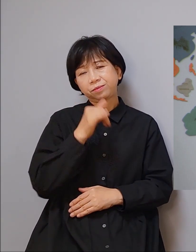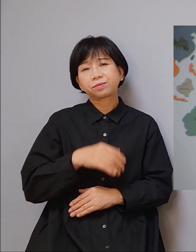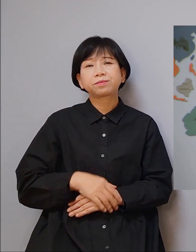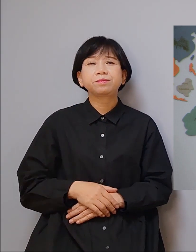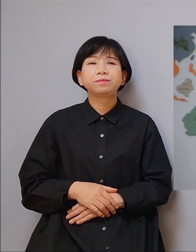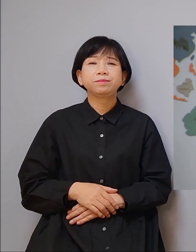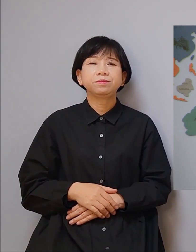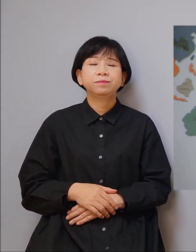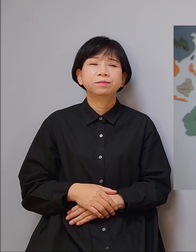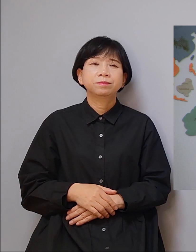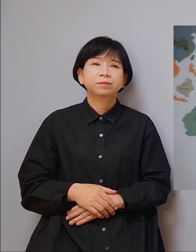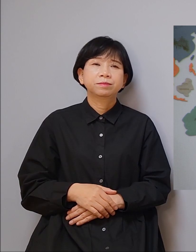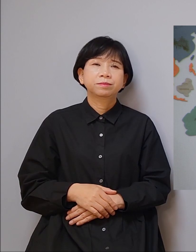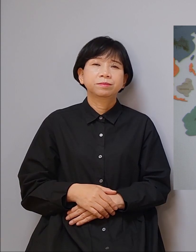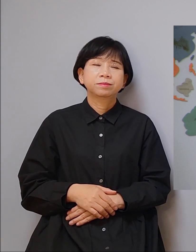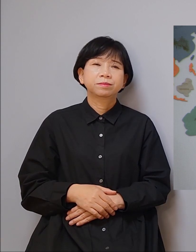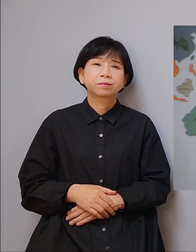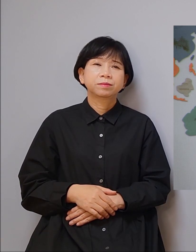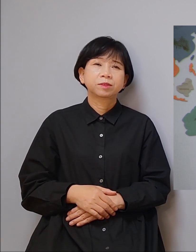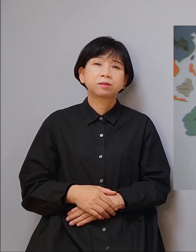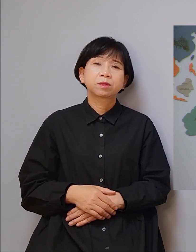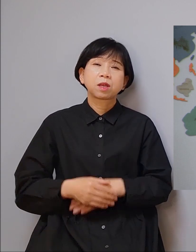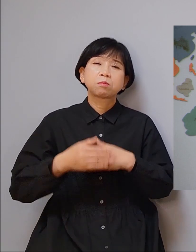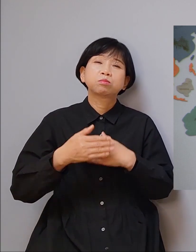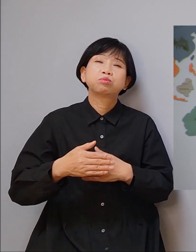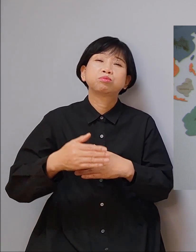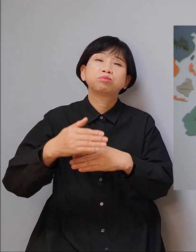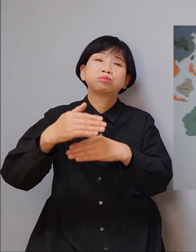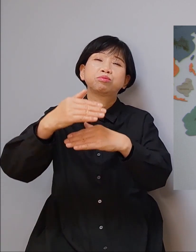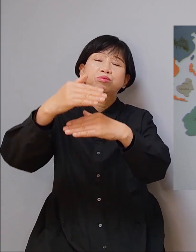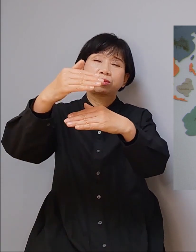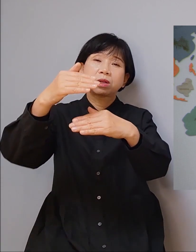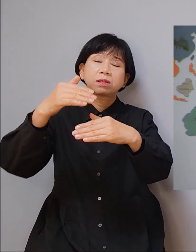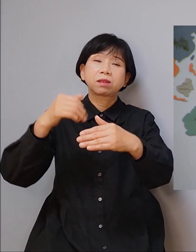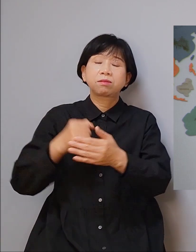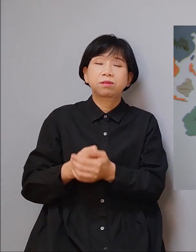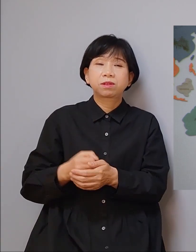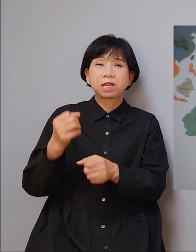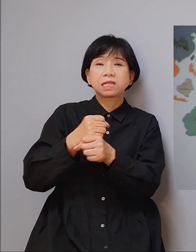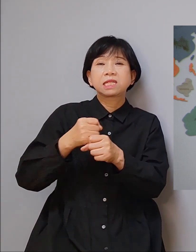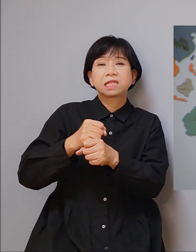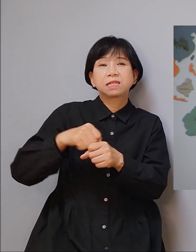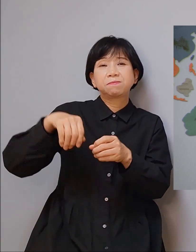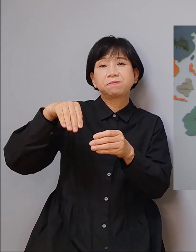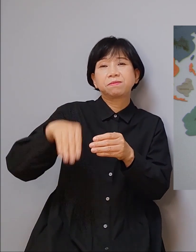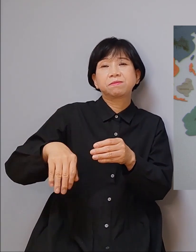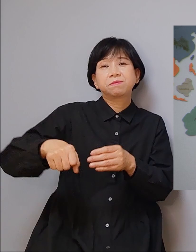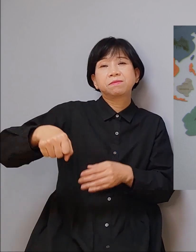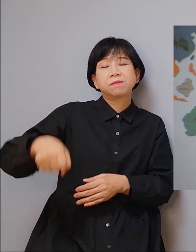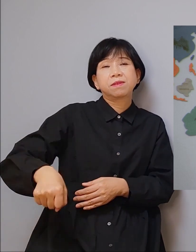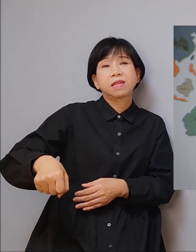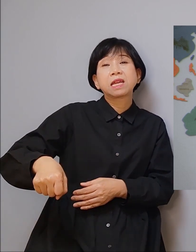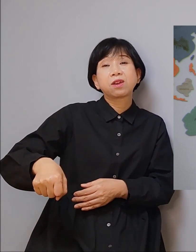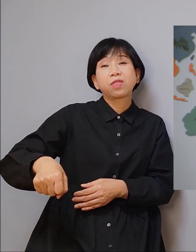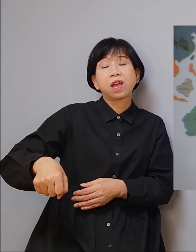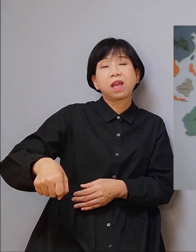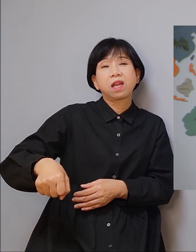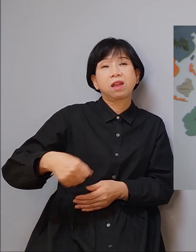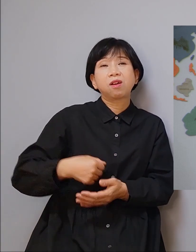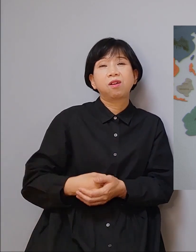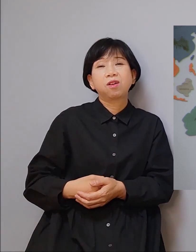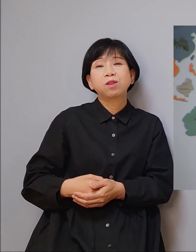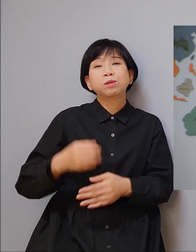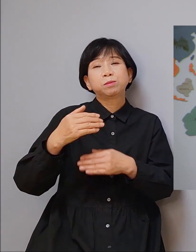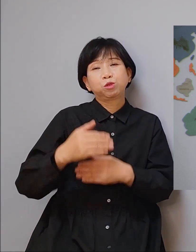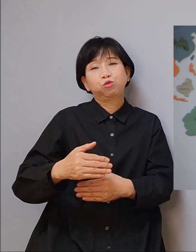무빙워크를 타면 짐을 내려놓고 쉬면서 갈 수 있습니다. 그 에스컬레이터인데 땅바닥에 있는